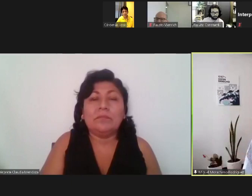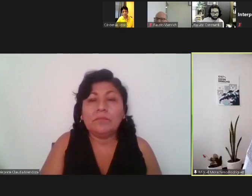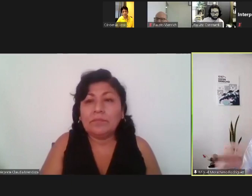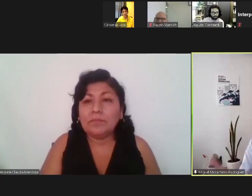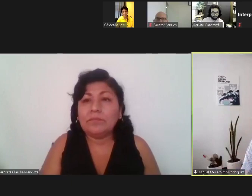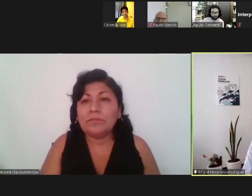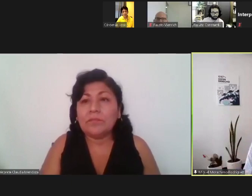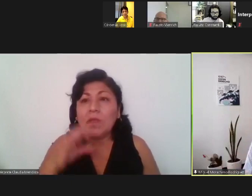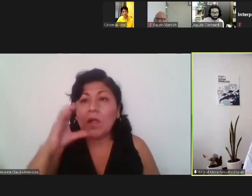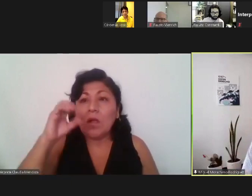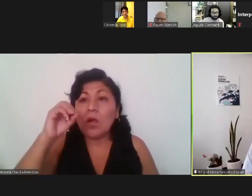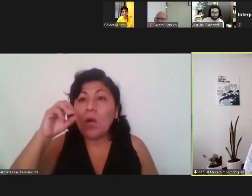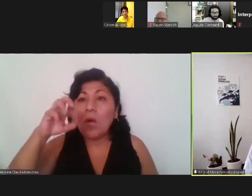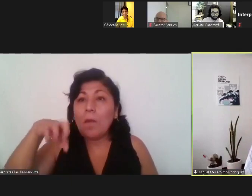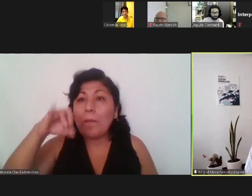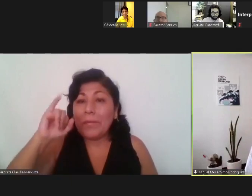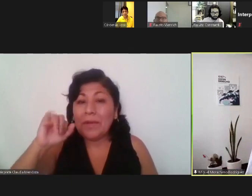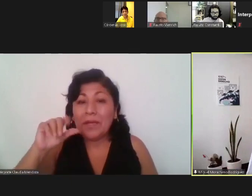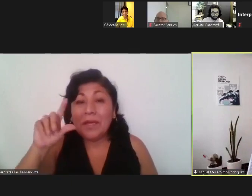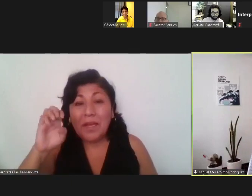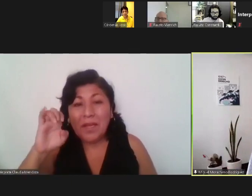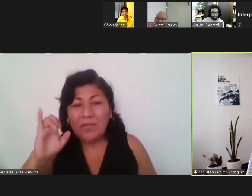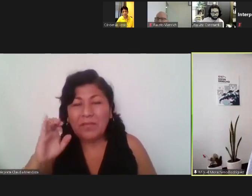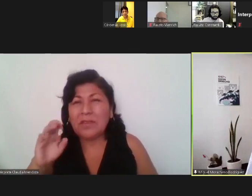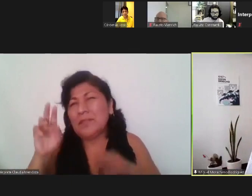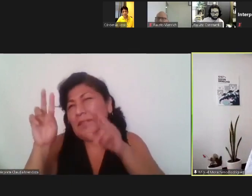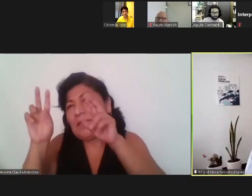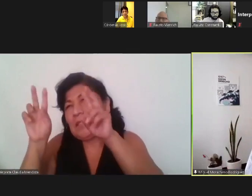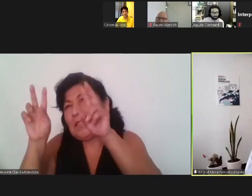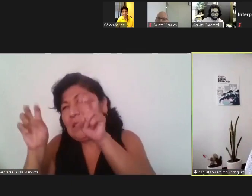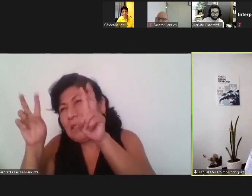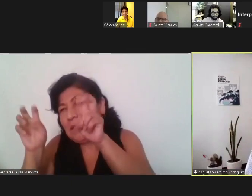cuando la gente dice copyleft, realmente es un eslogan, ¿no? Eso